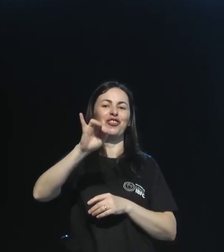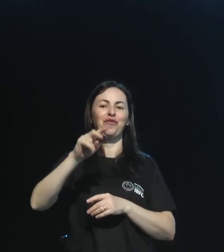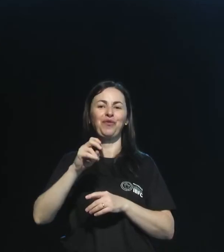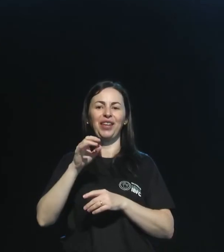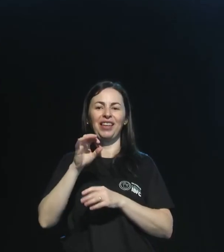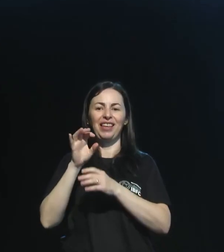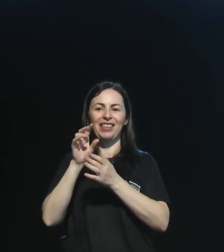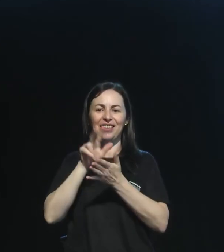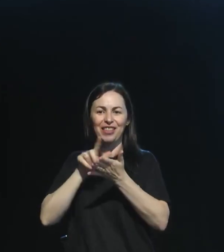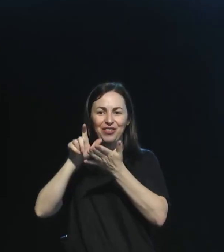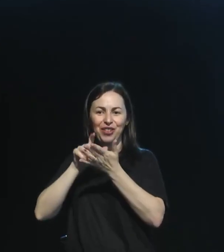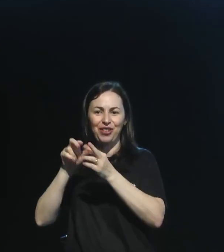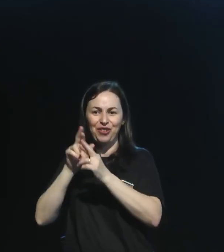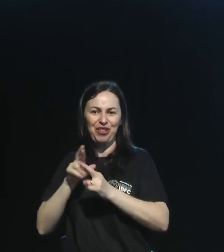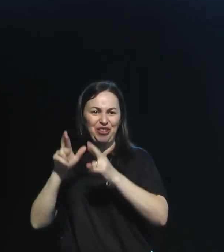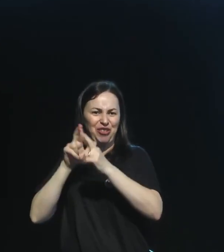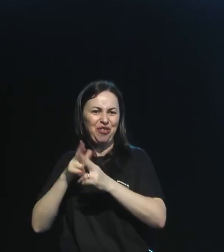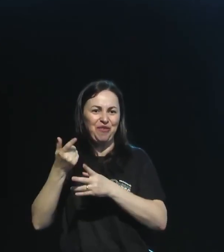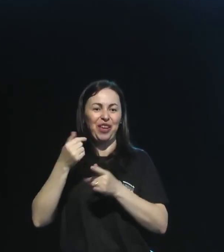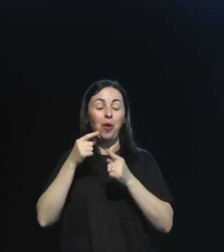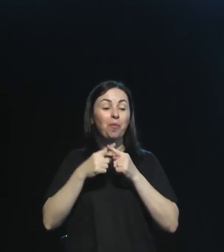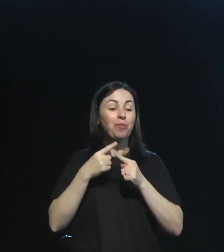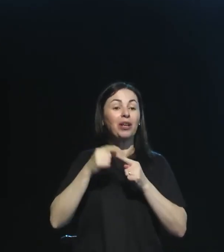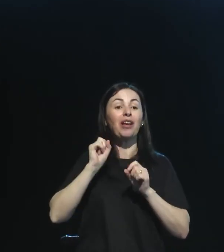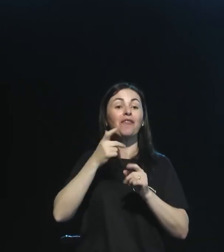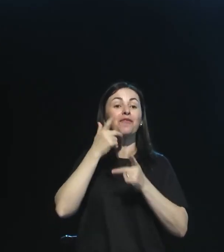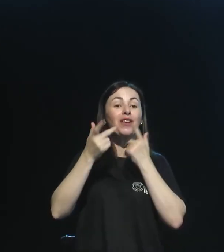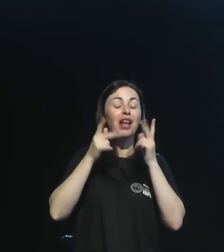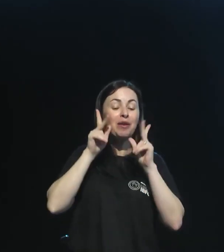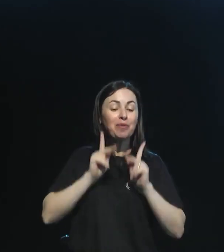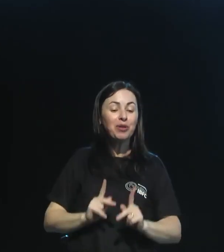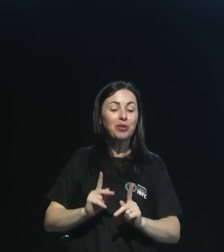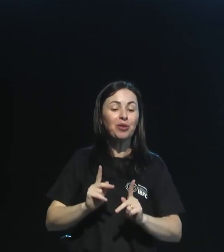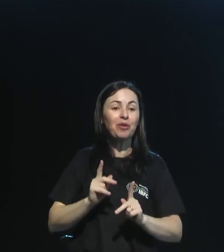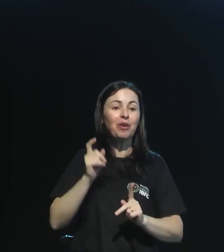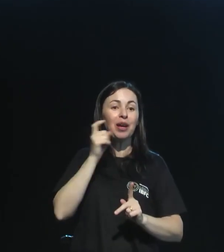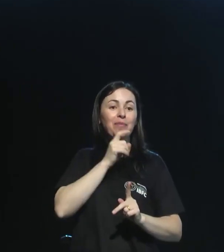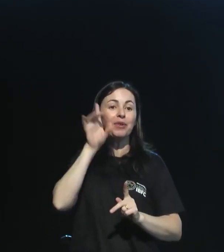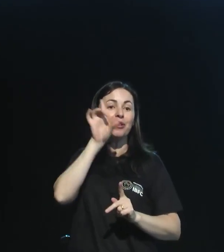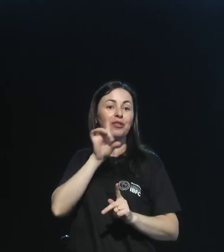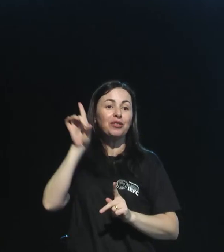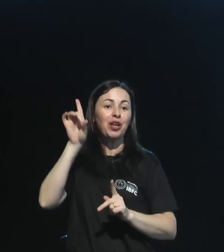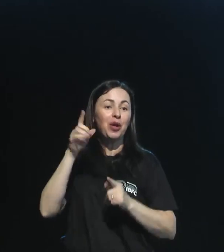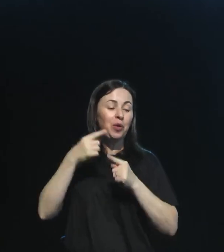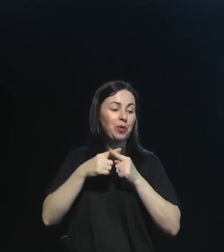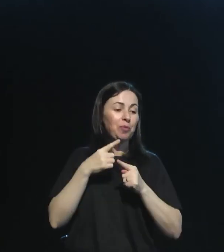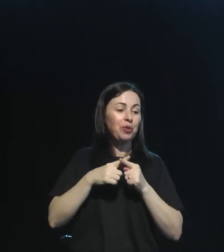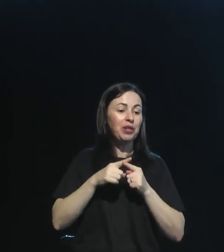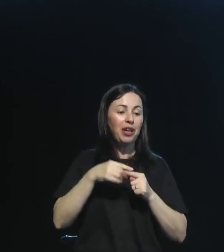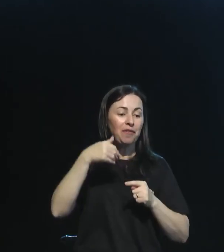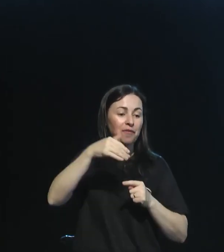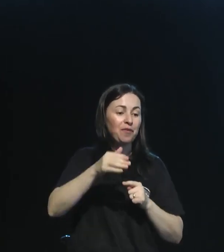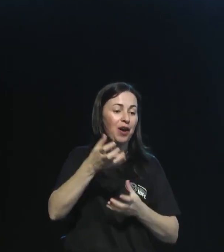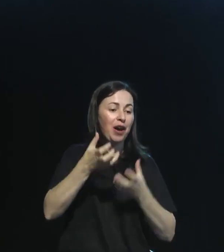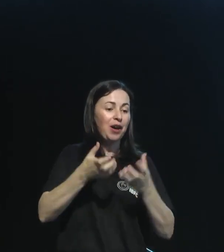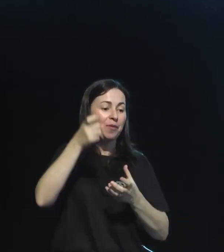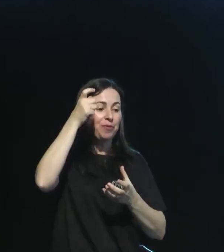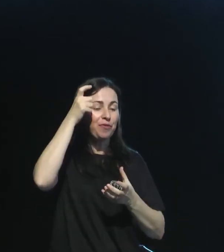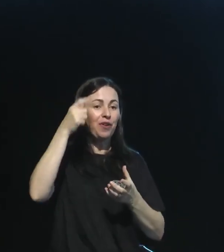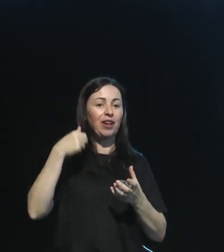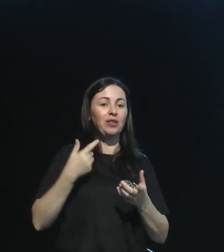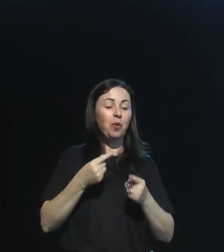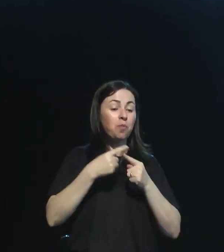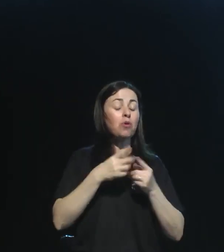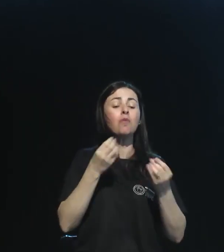verdade e falar para as pessoas que a mentira não é de Deus e que leva para o inferno. Então um monte de gente na cara dura,